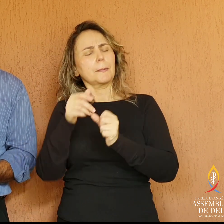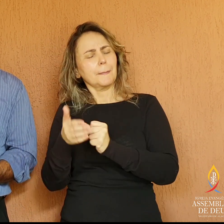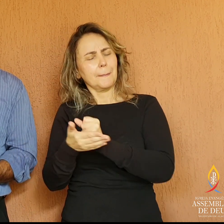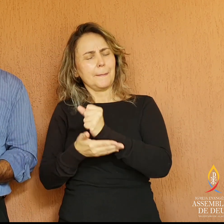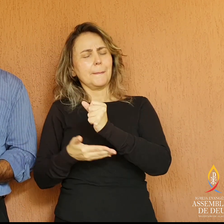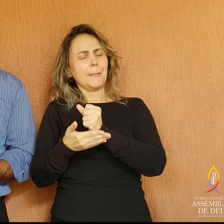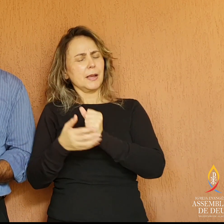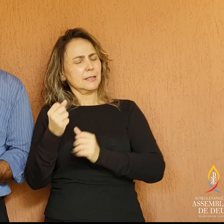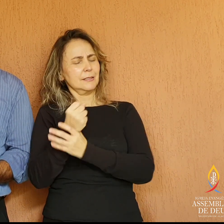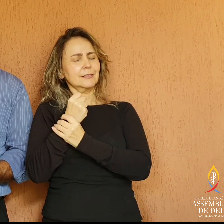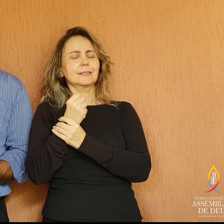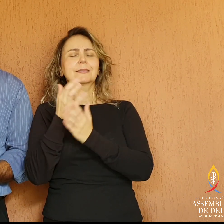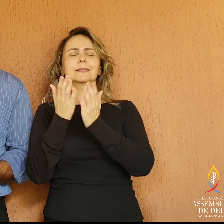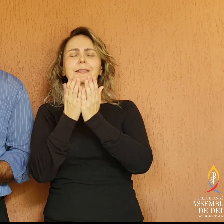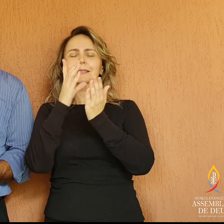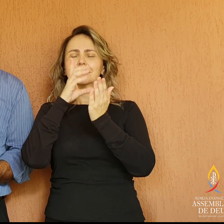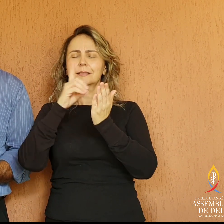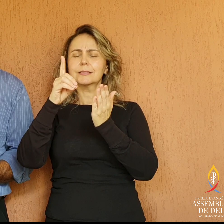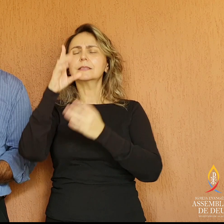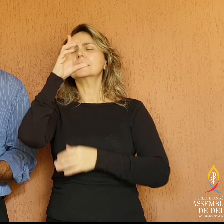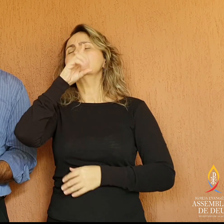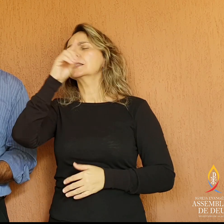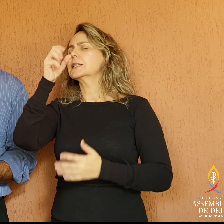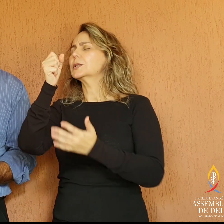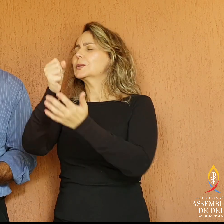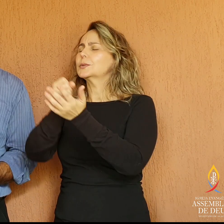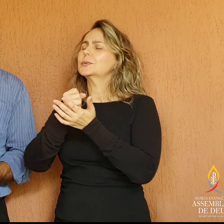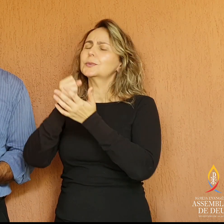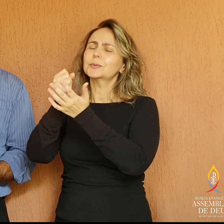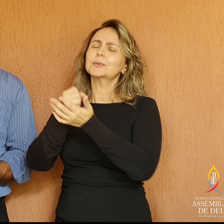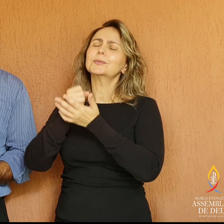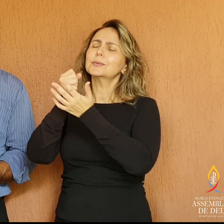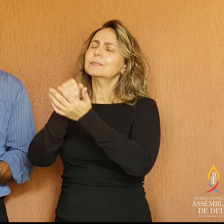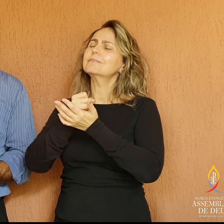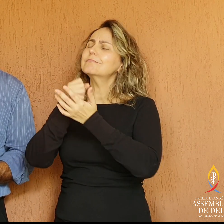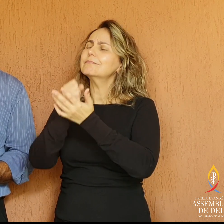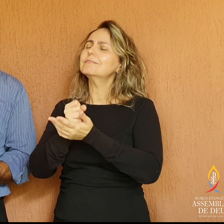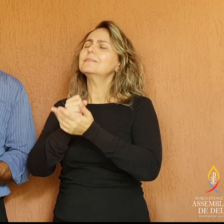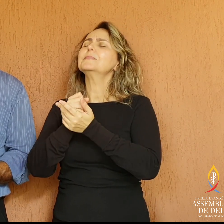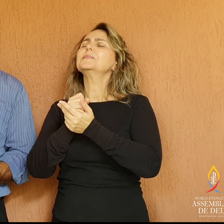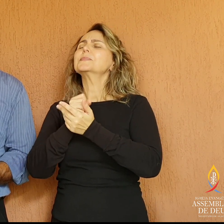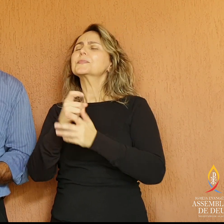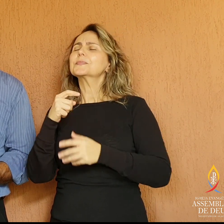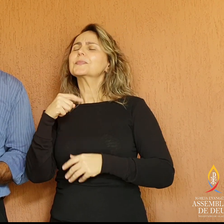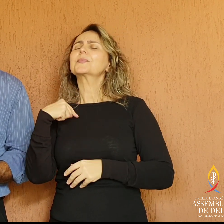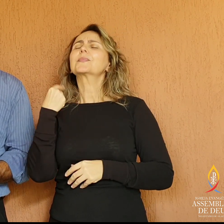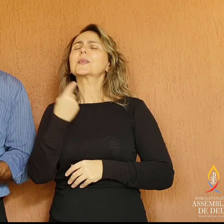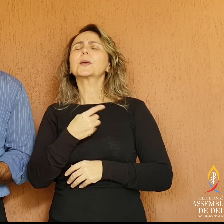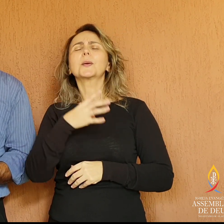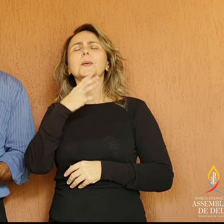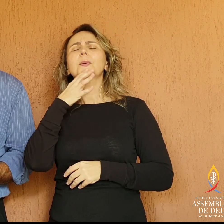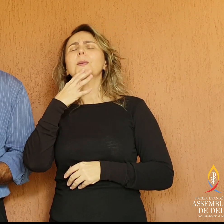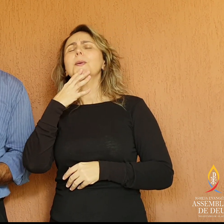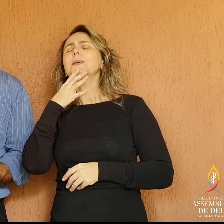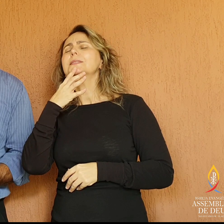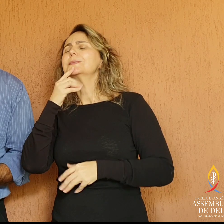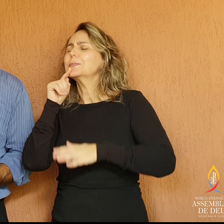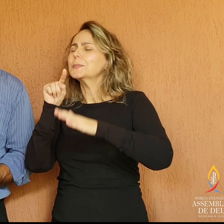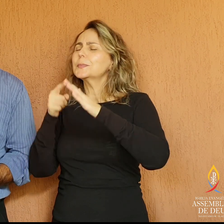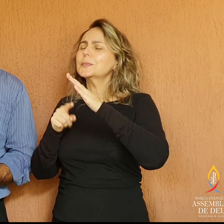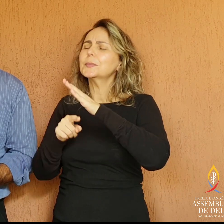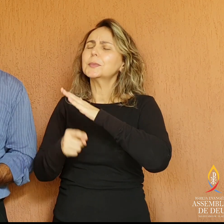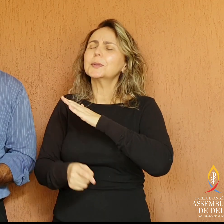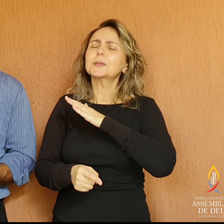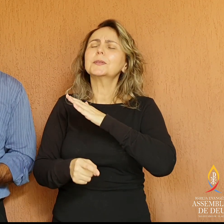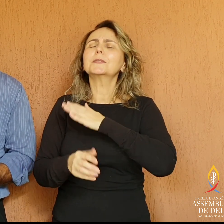em Ti. Ó Deus, nos ajude cada vez mais, que possamos Te conhecer e saber a relação